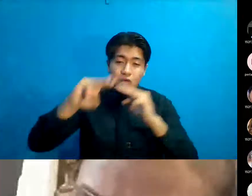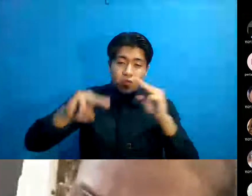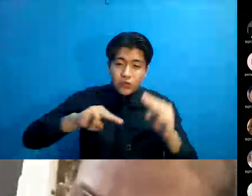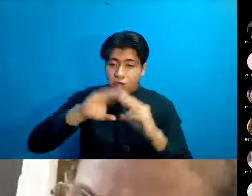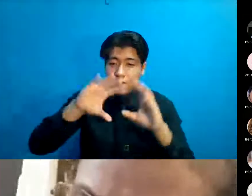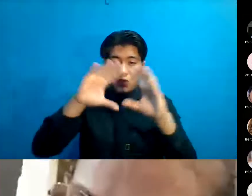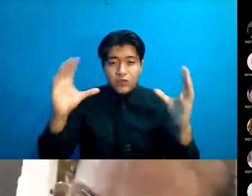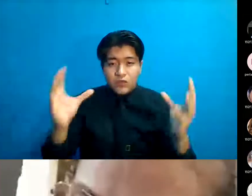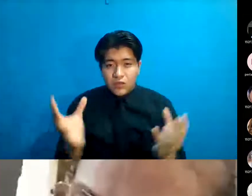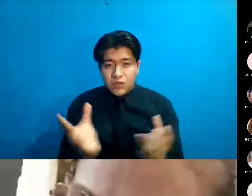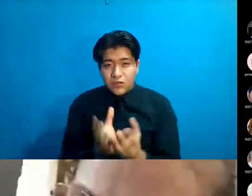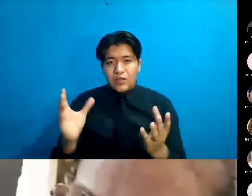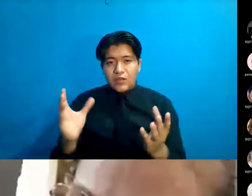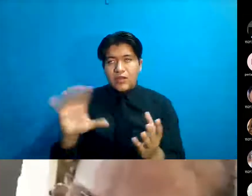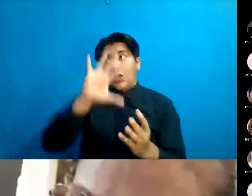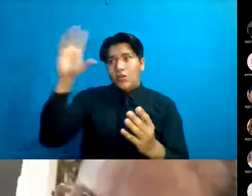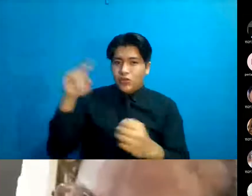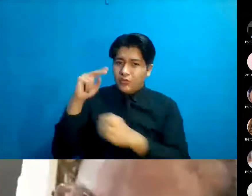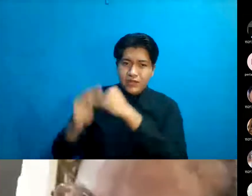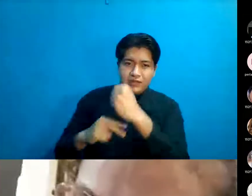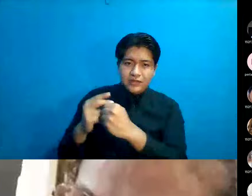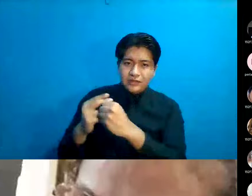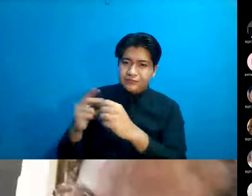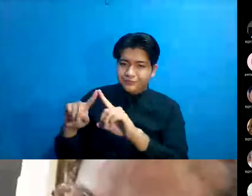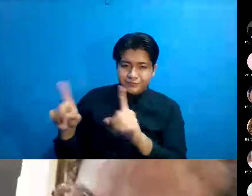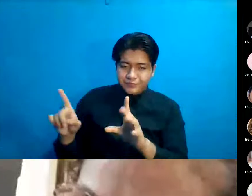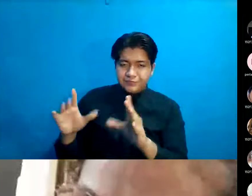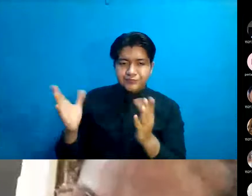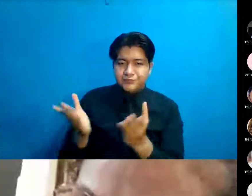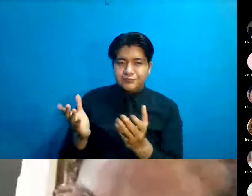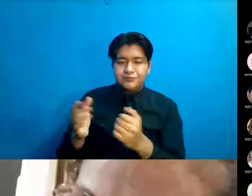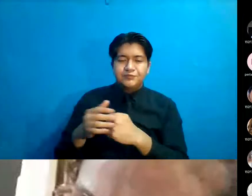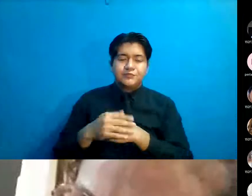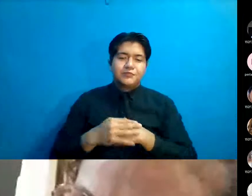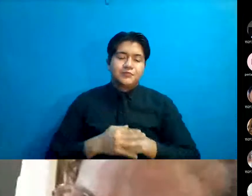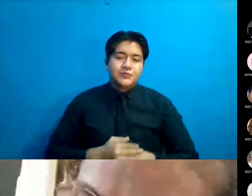mencionar lo que ha pasado en otros países también.